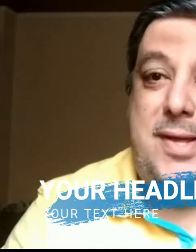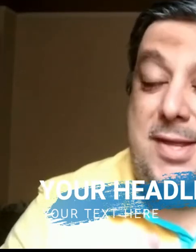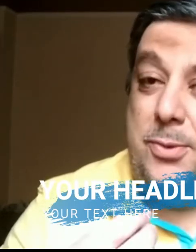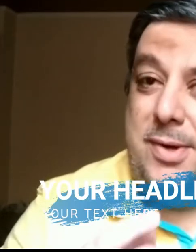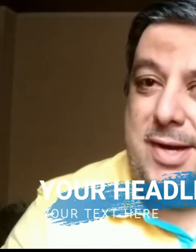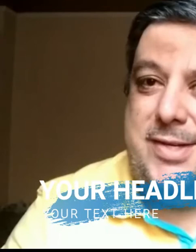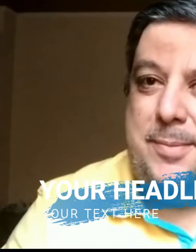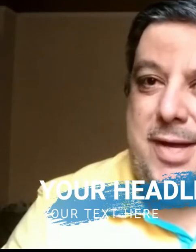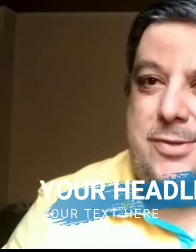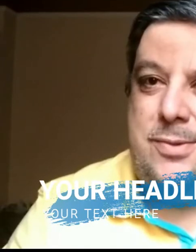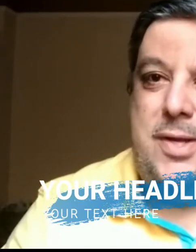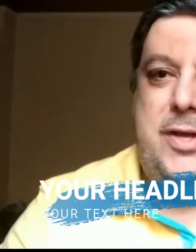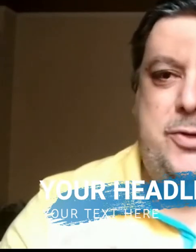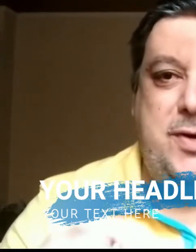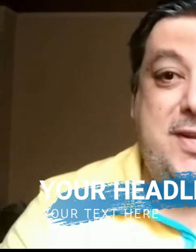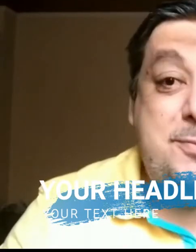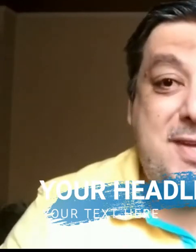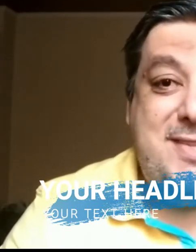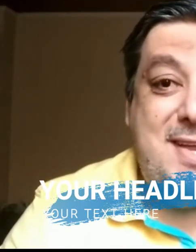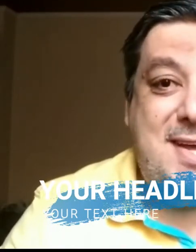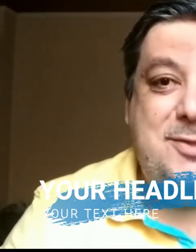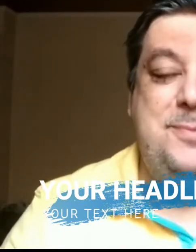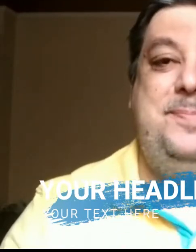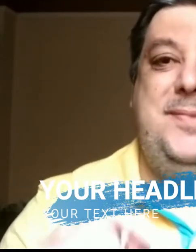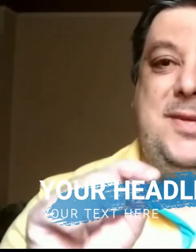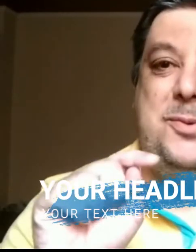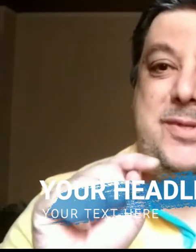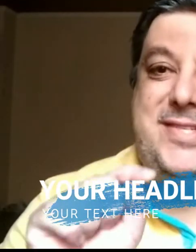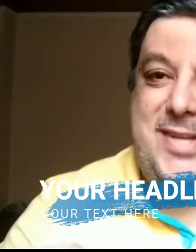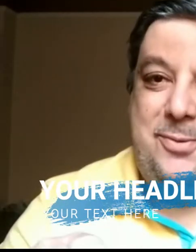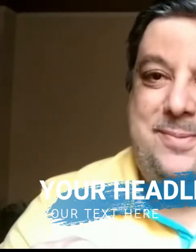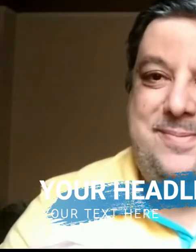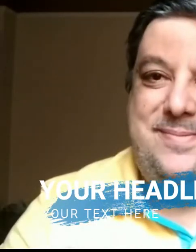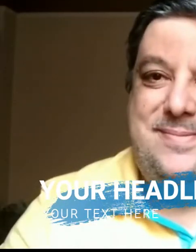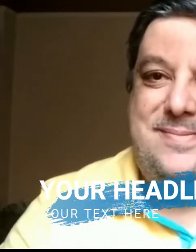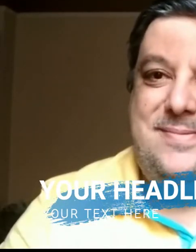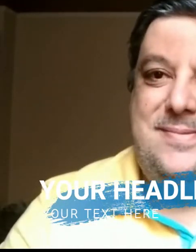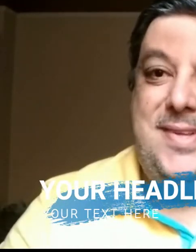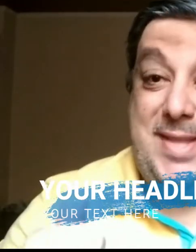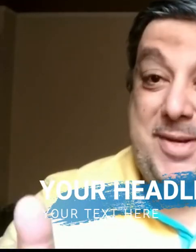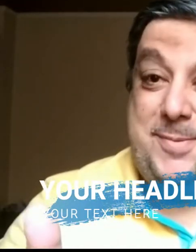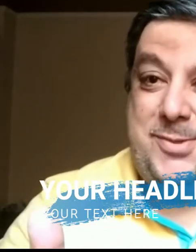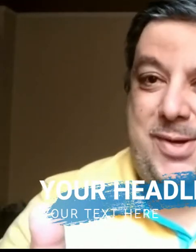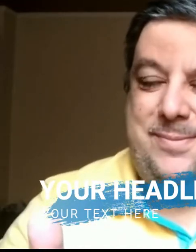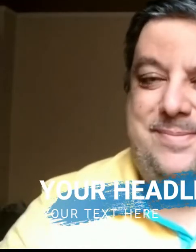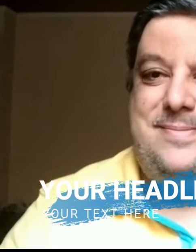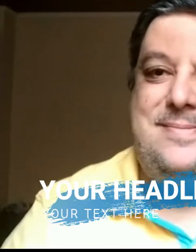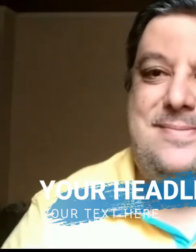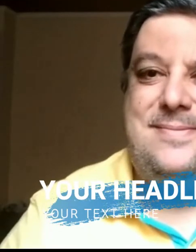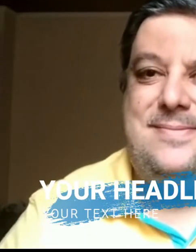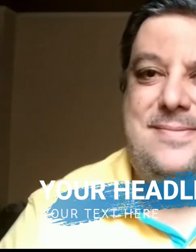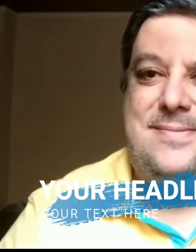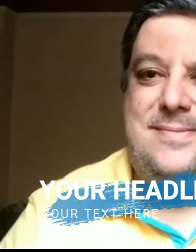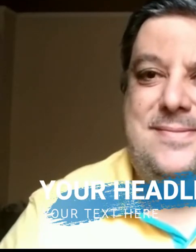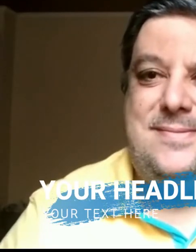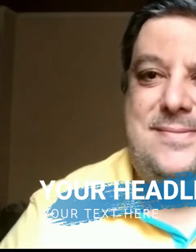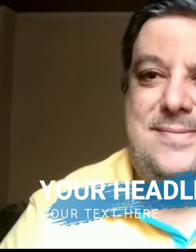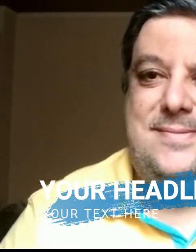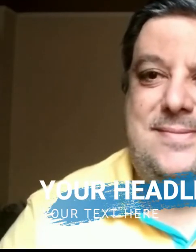e um grande abraço jornalismo aqui tem lado o seu é mais pessoal